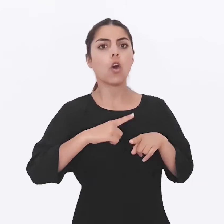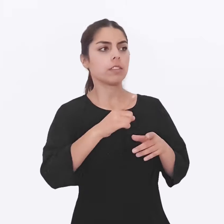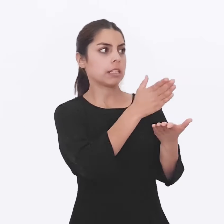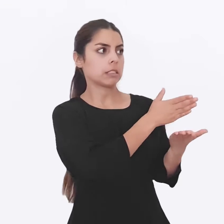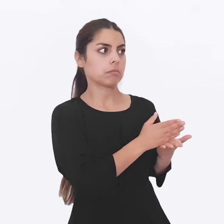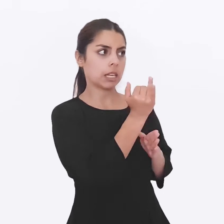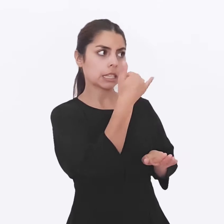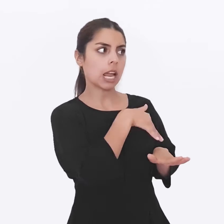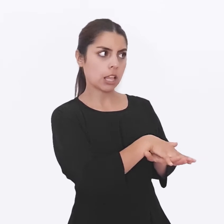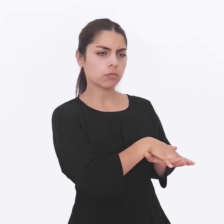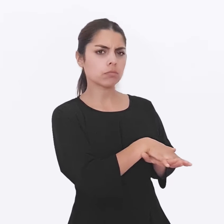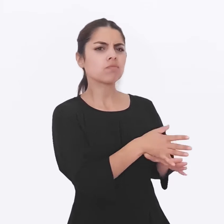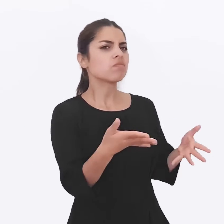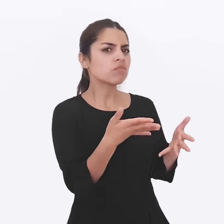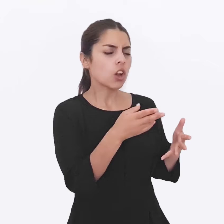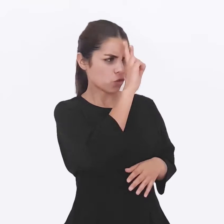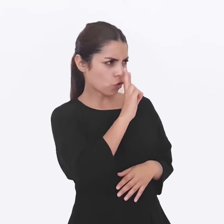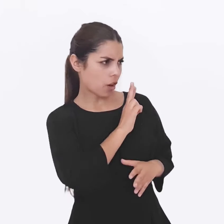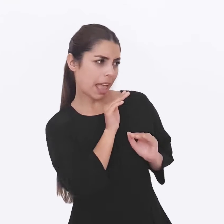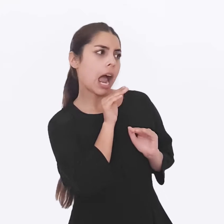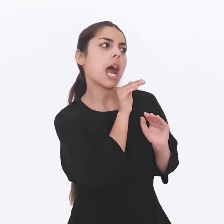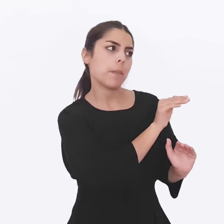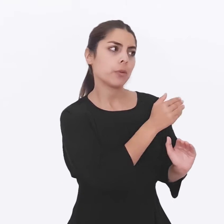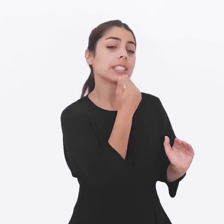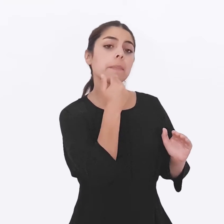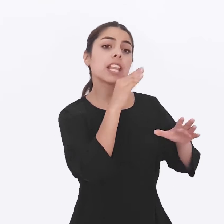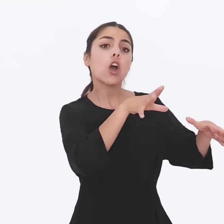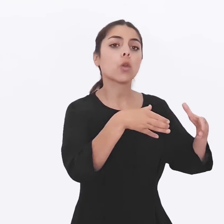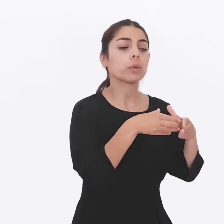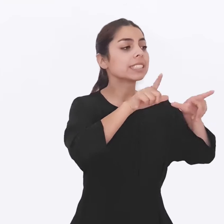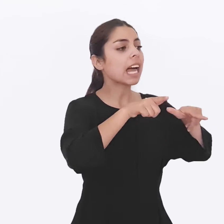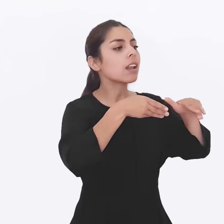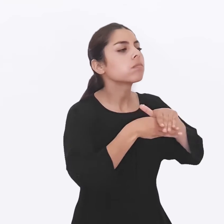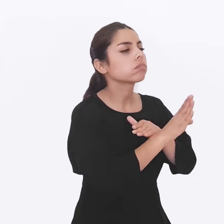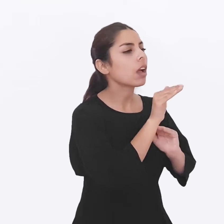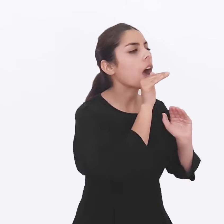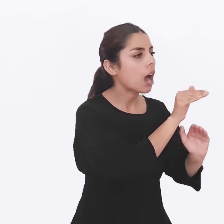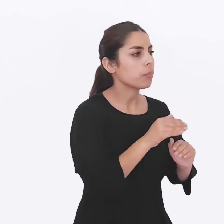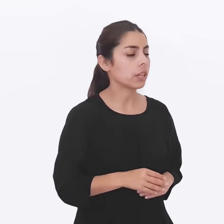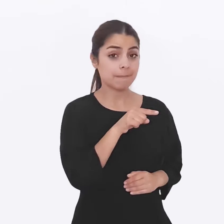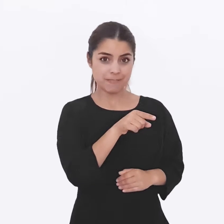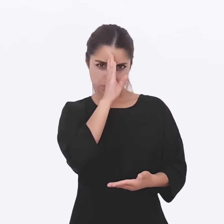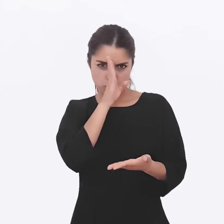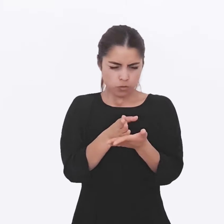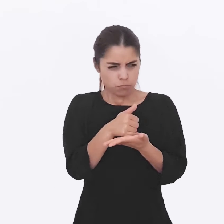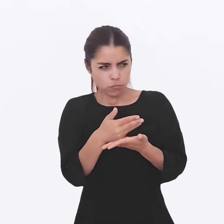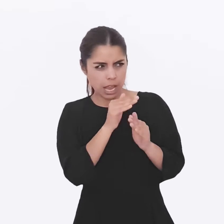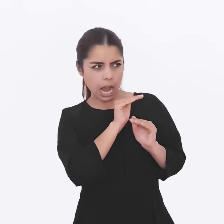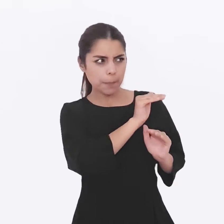especiales. En los programas de integración escolar, su rol es de profesional de apoyo y parte del equipo de aula, fundamental en la determinación de